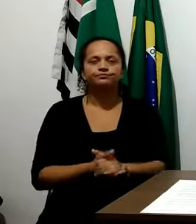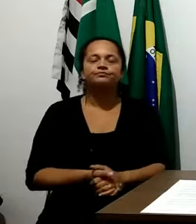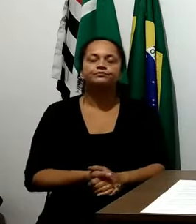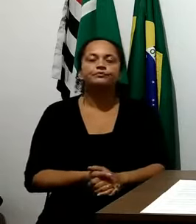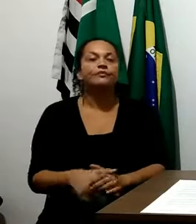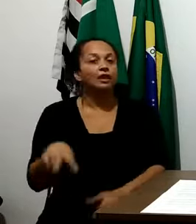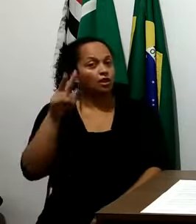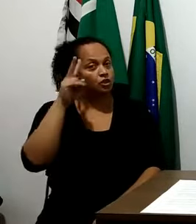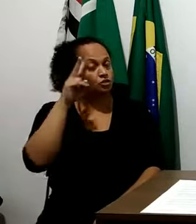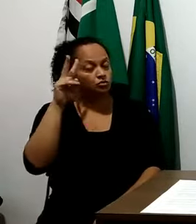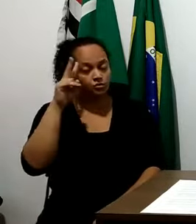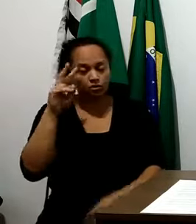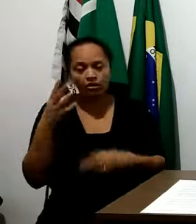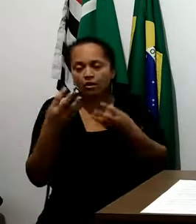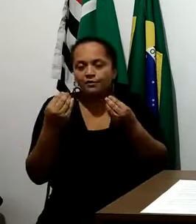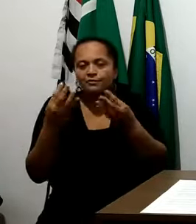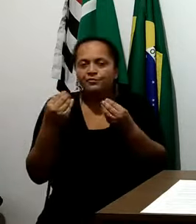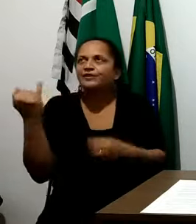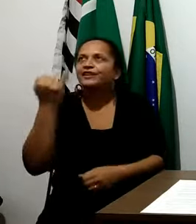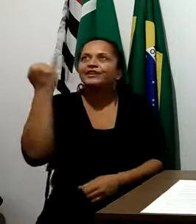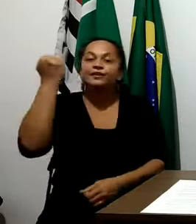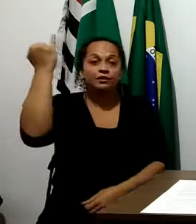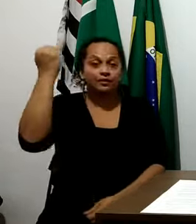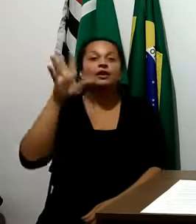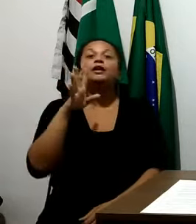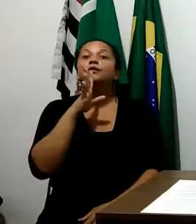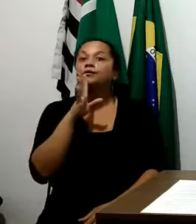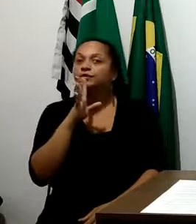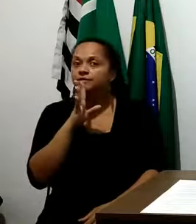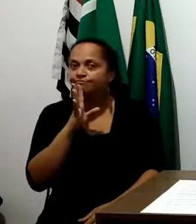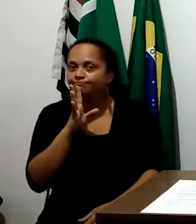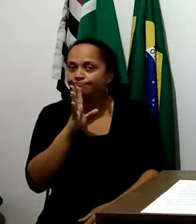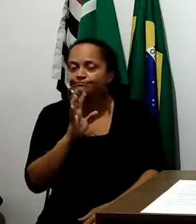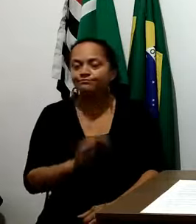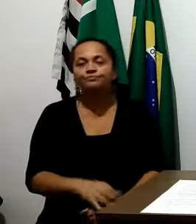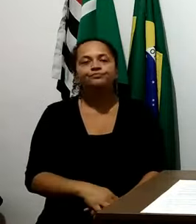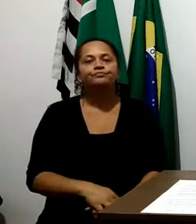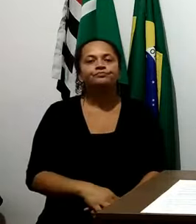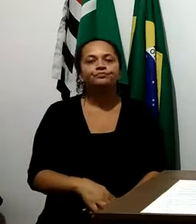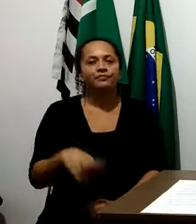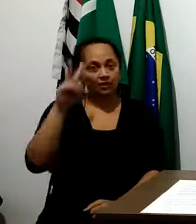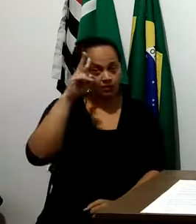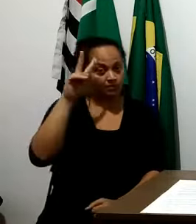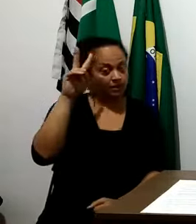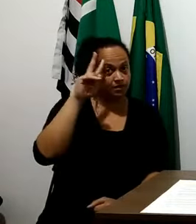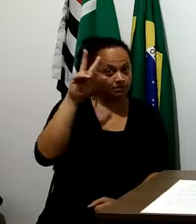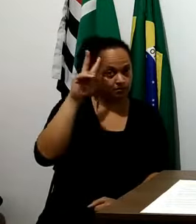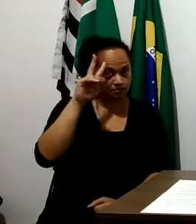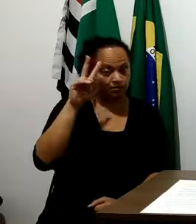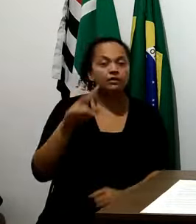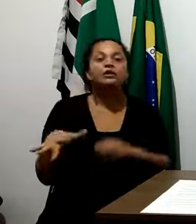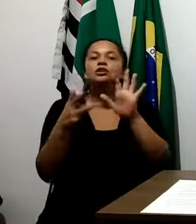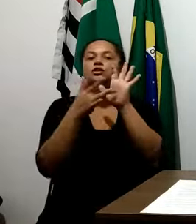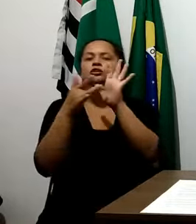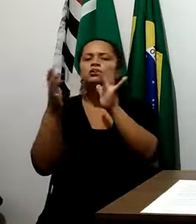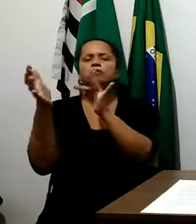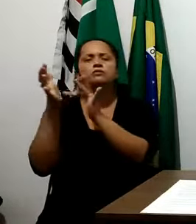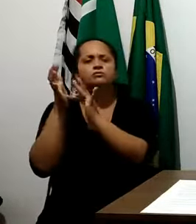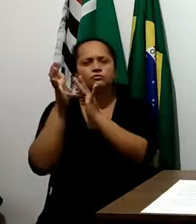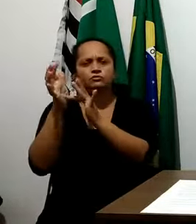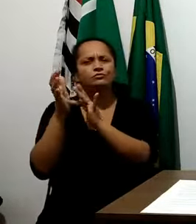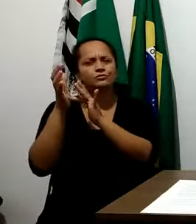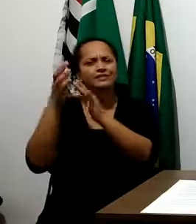rica e muito conhecida. É uma parábola que Jesus, através dessa parábola, Jesus Cristo